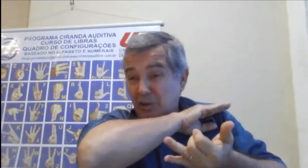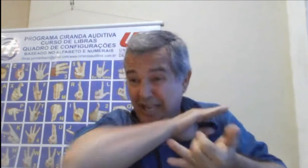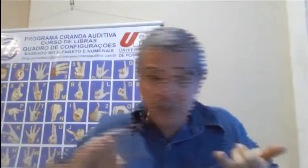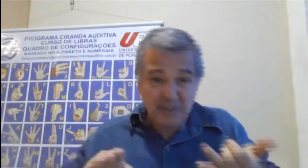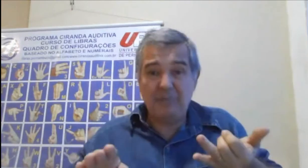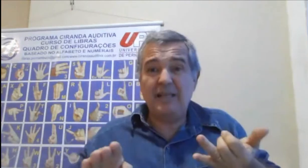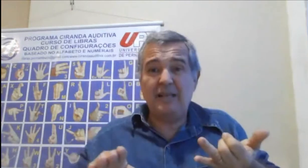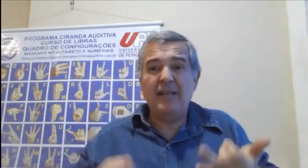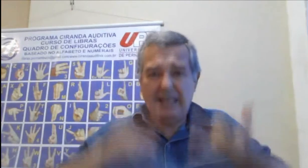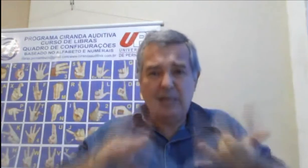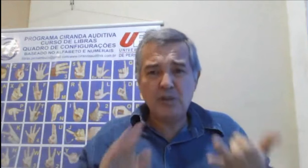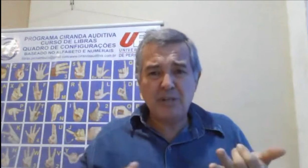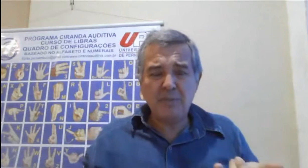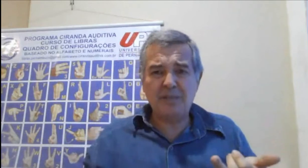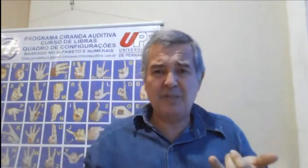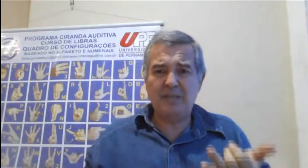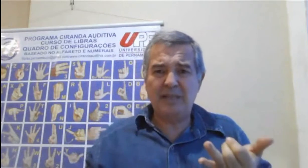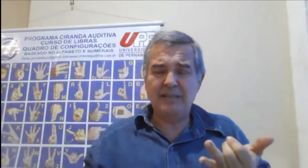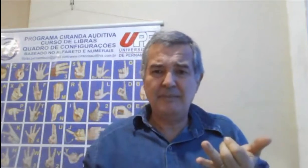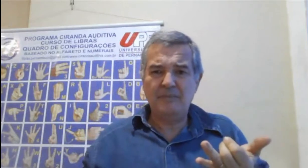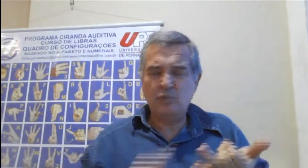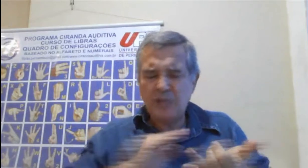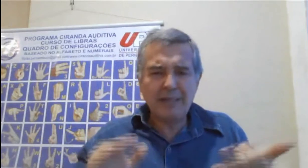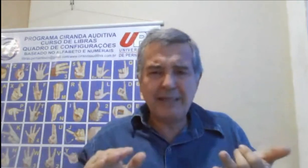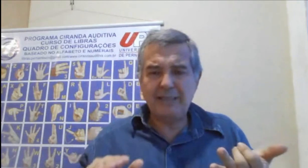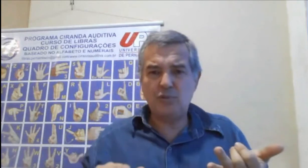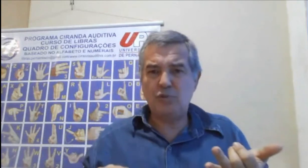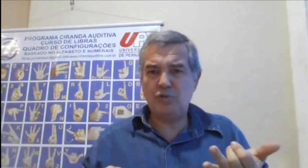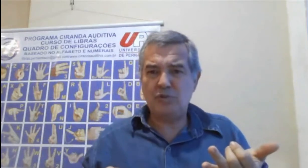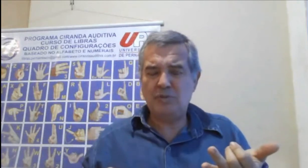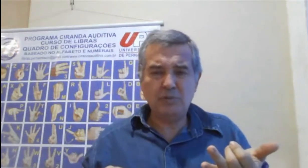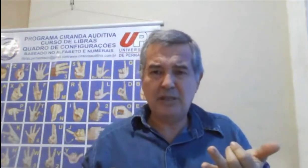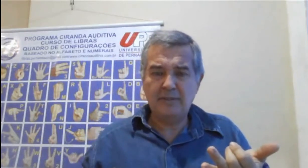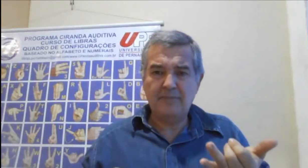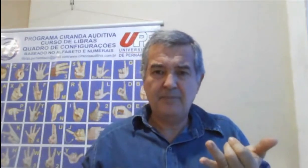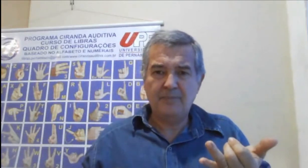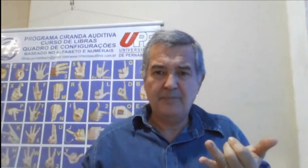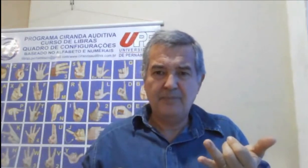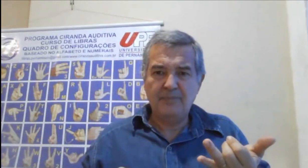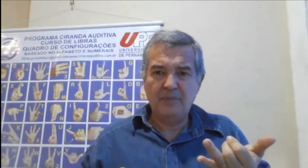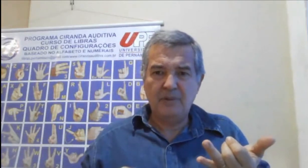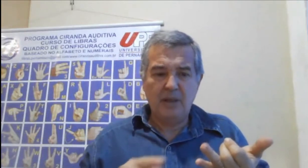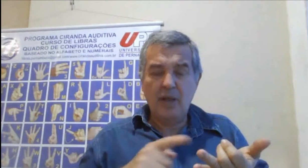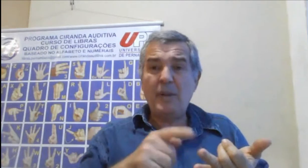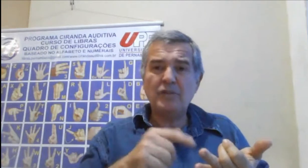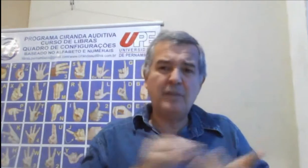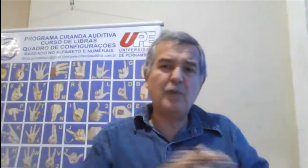era uma irresponsabilidade. Até hoje é a mesma irresponsabilidade. Não tem qualidade esses cursos. Não tem. Aí eu perguntei para ele o